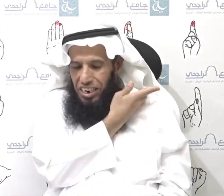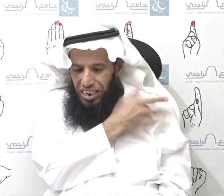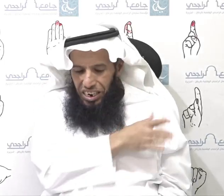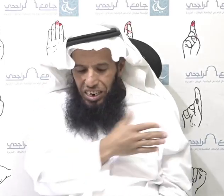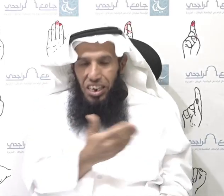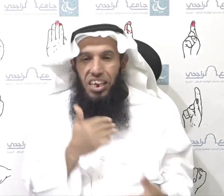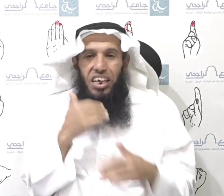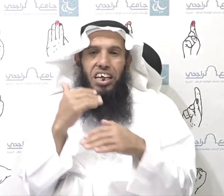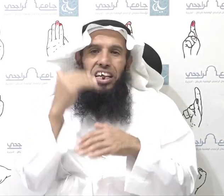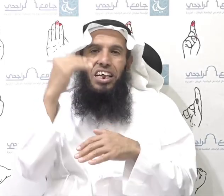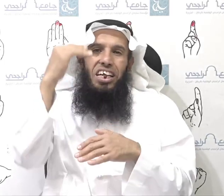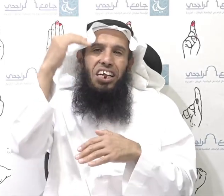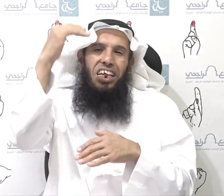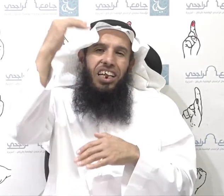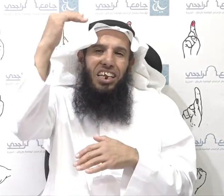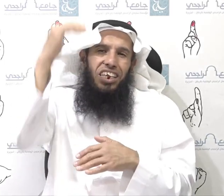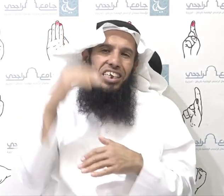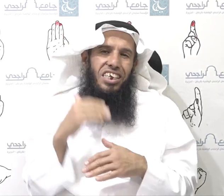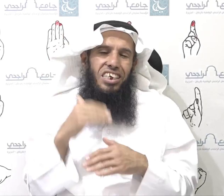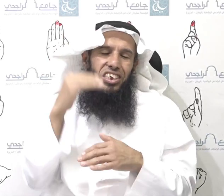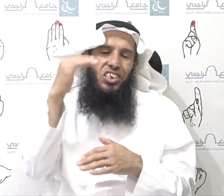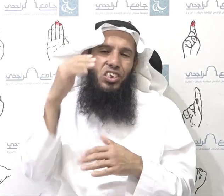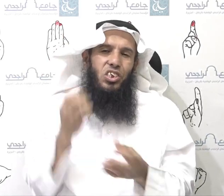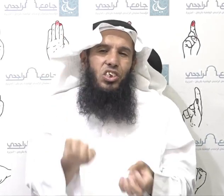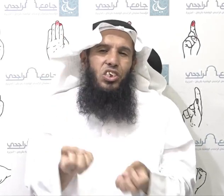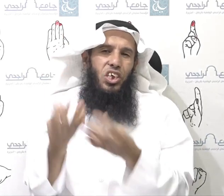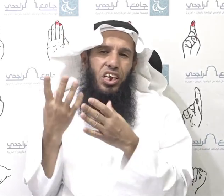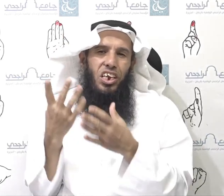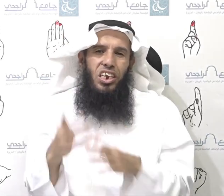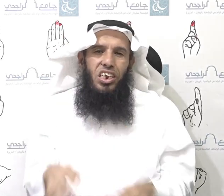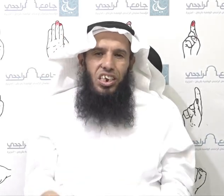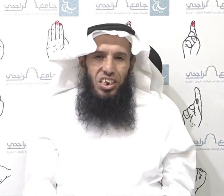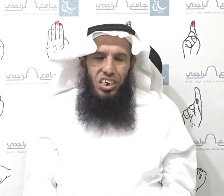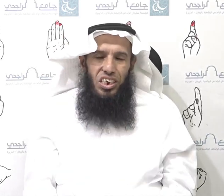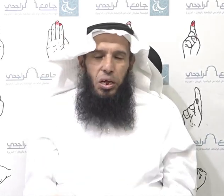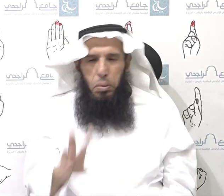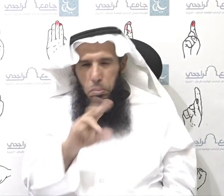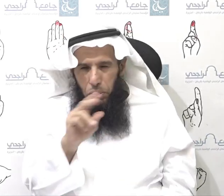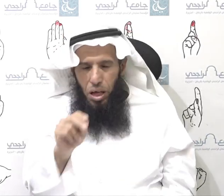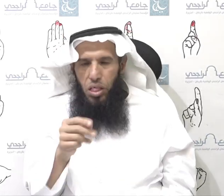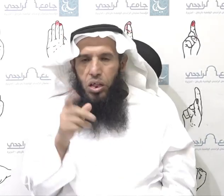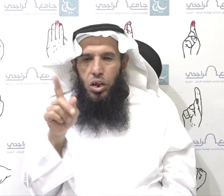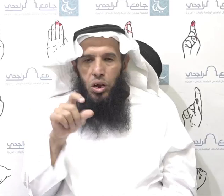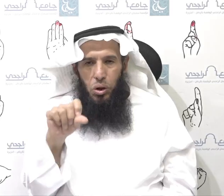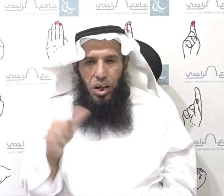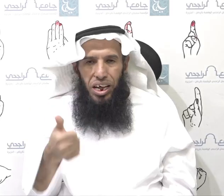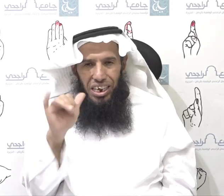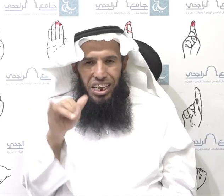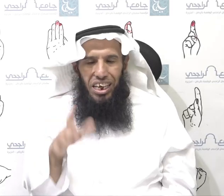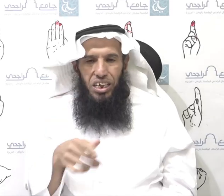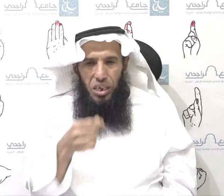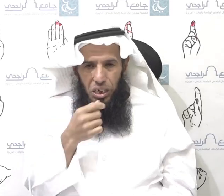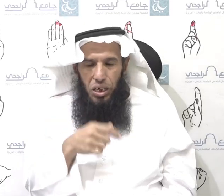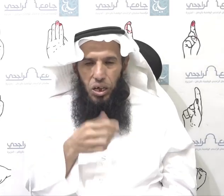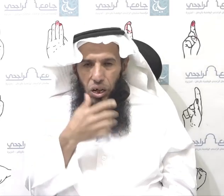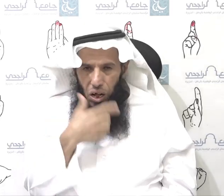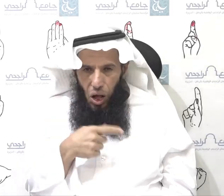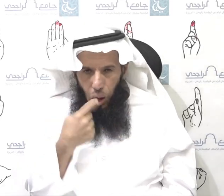إلى هذه الدرجة. وفي بعض الروايات حتى يقول العبد: يا ربي بما نلت هذه